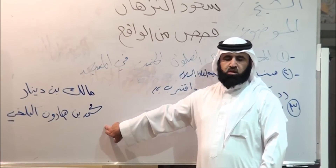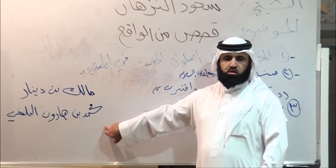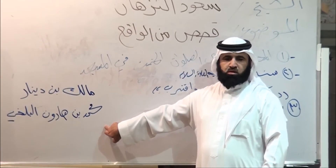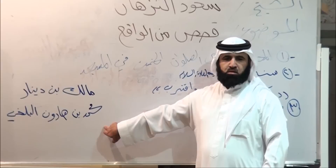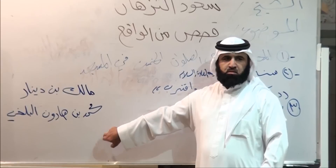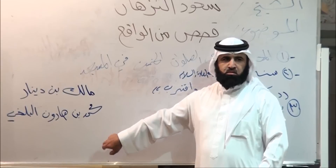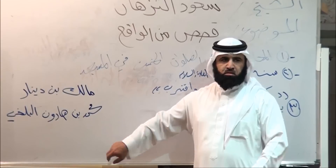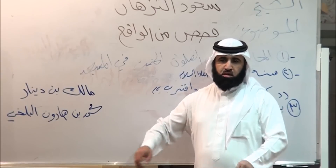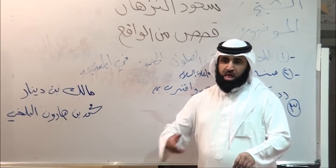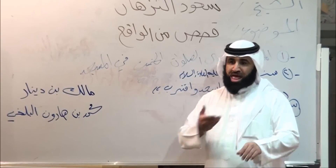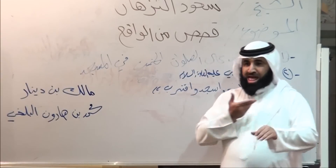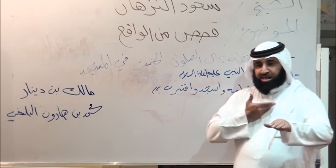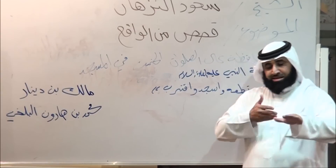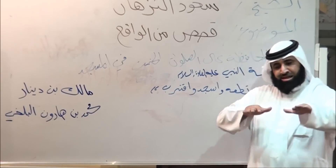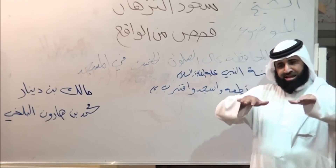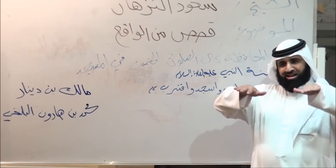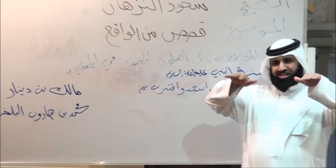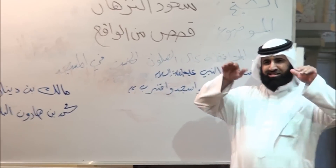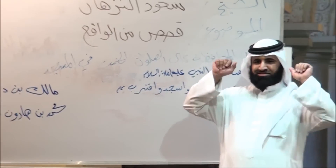فلما انتهى الحج